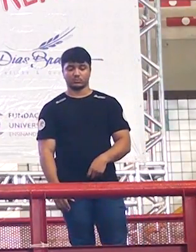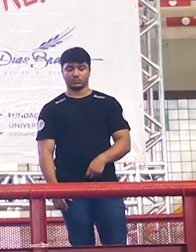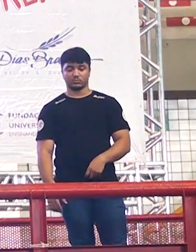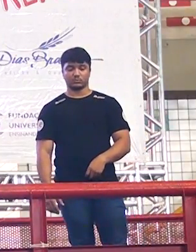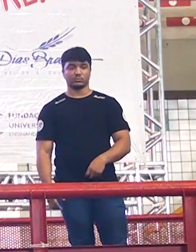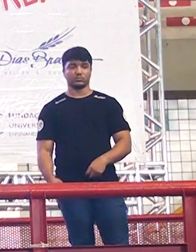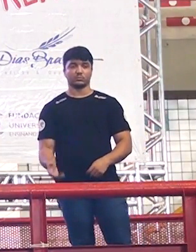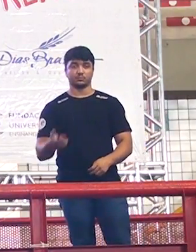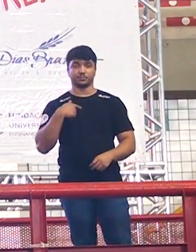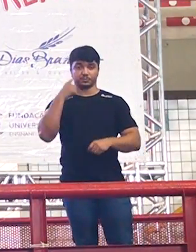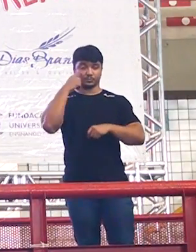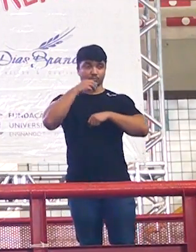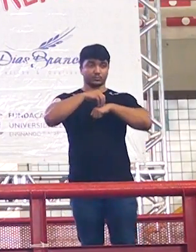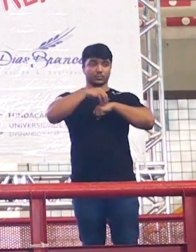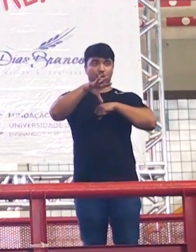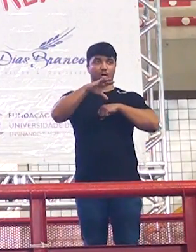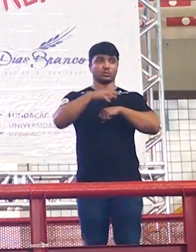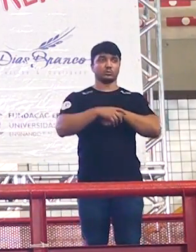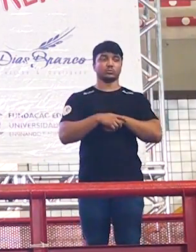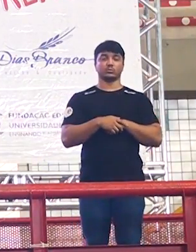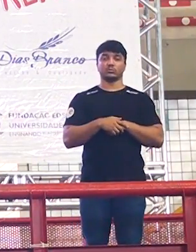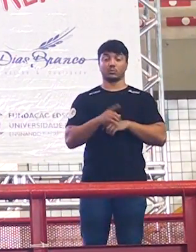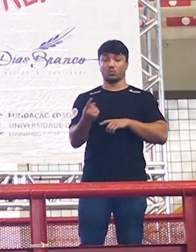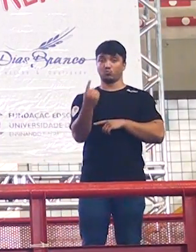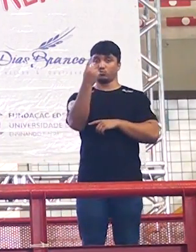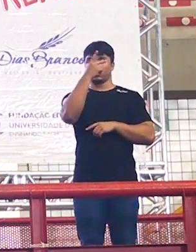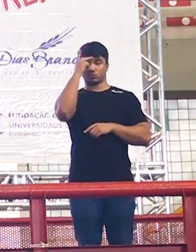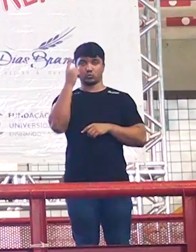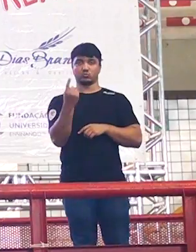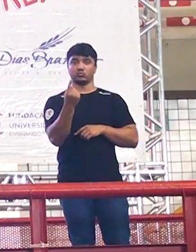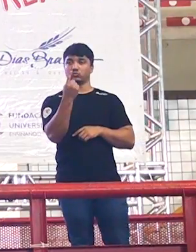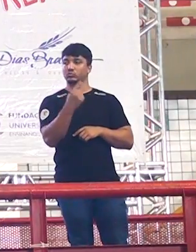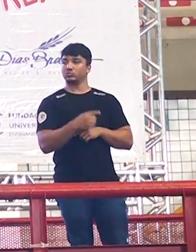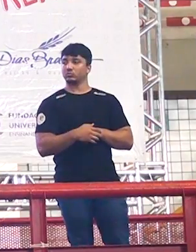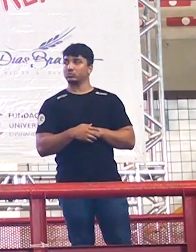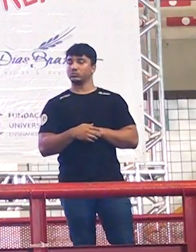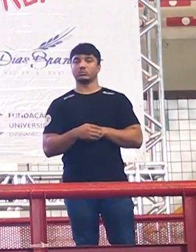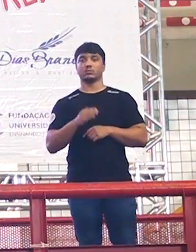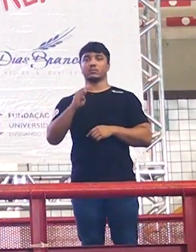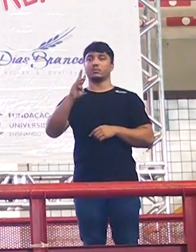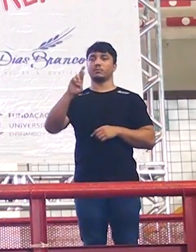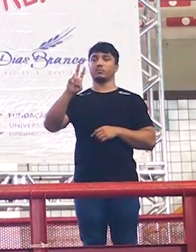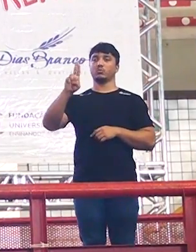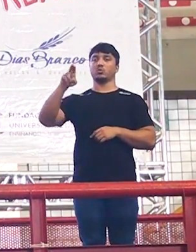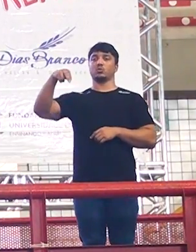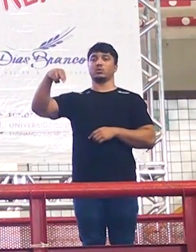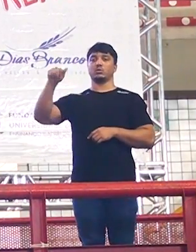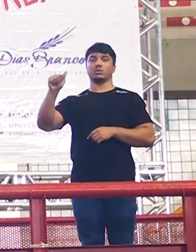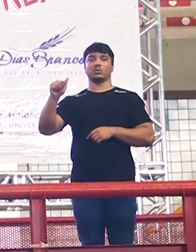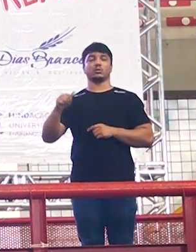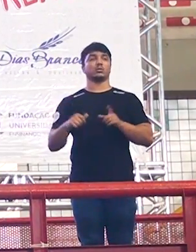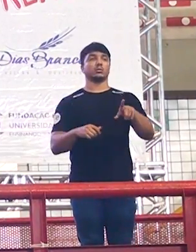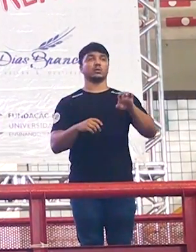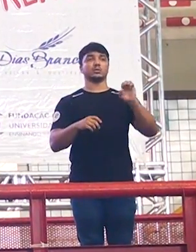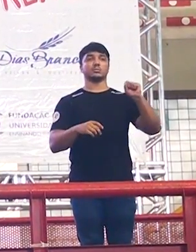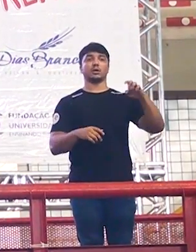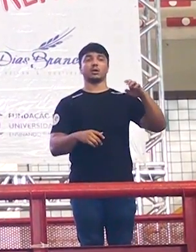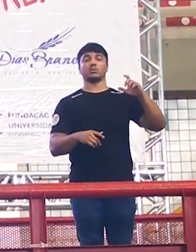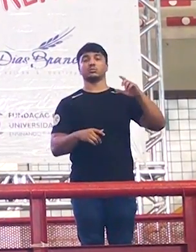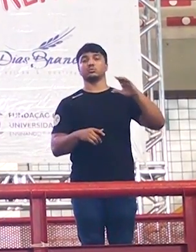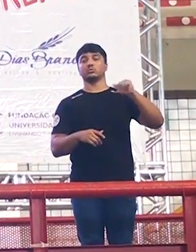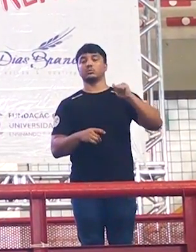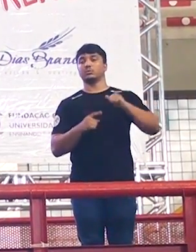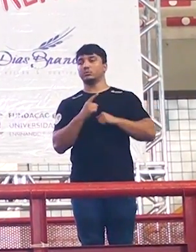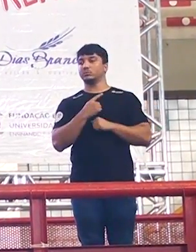Pessoal, tem um recadinho aqui para vocês. Aliás, para uma pessoa. Bruna, o Ismael está chamando